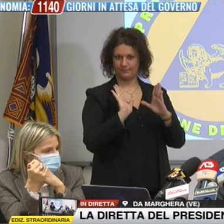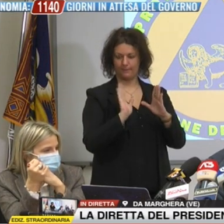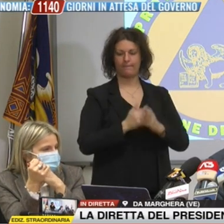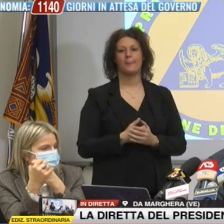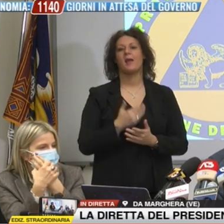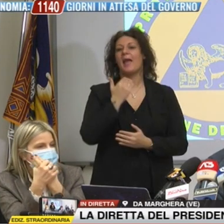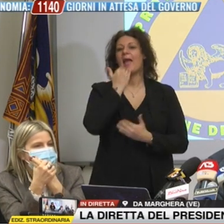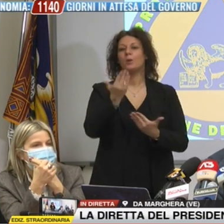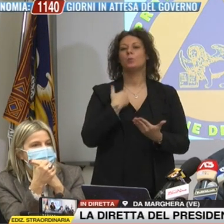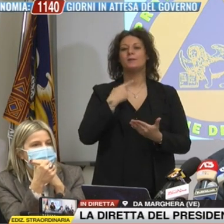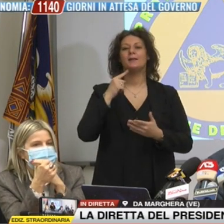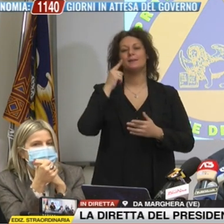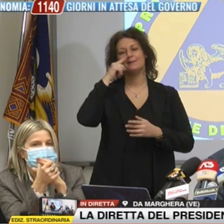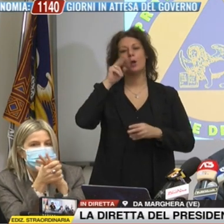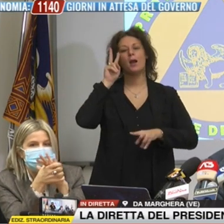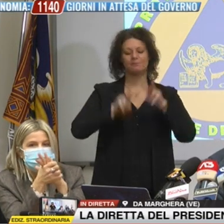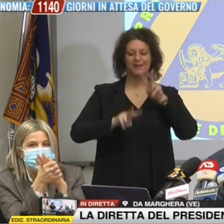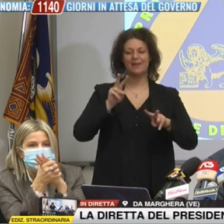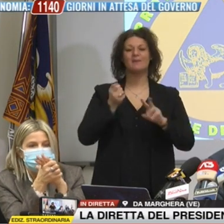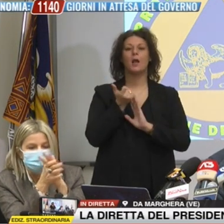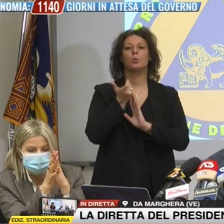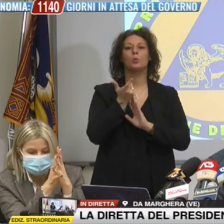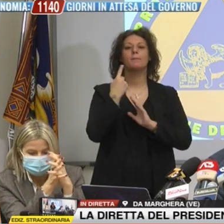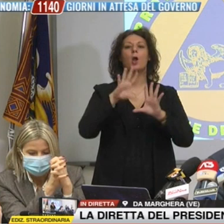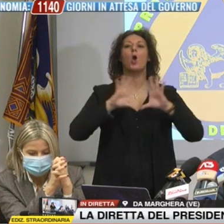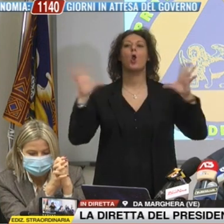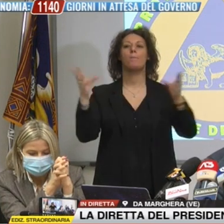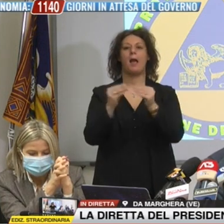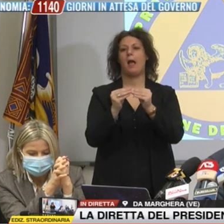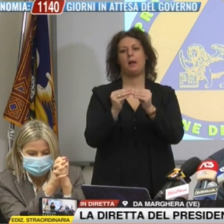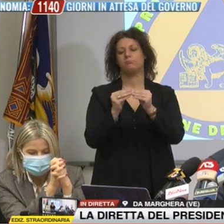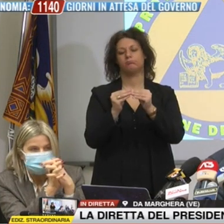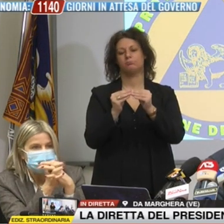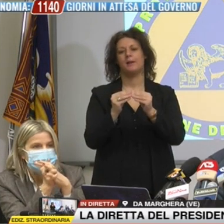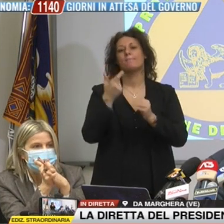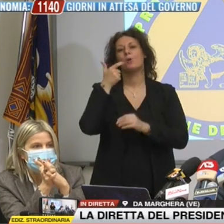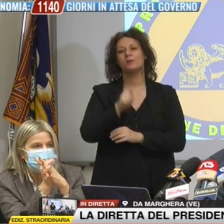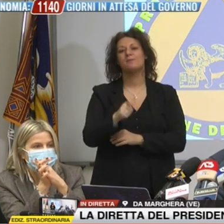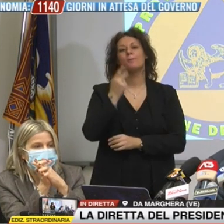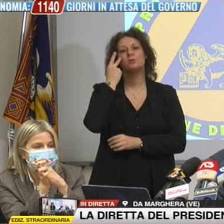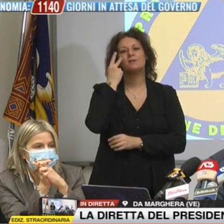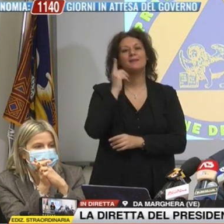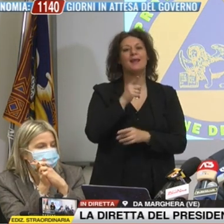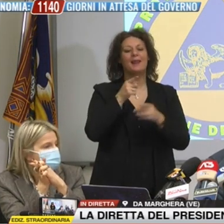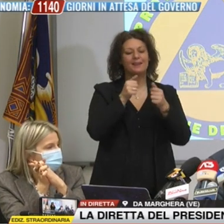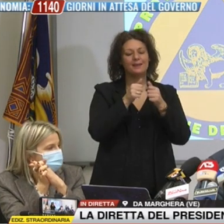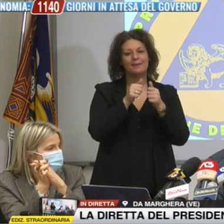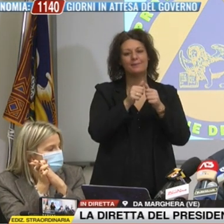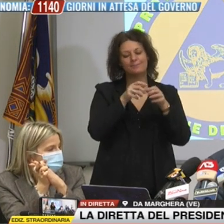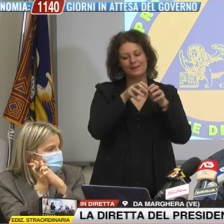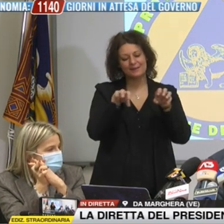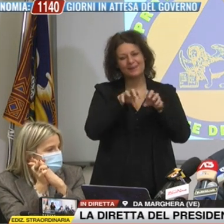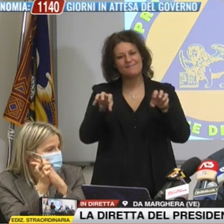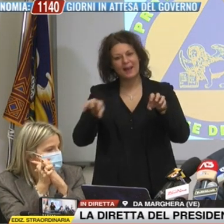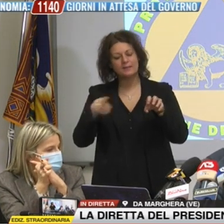senso, perché l'analisi di mortalità vera va fatta per classi di età e per patologie preesistenti, per capire